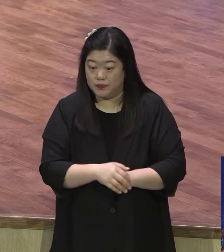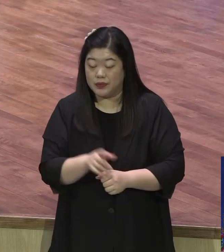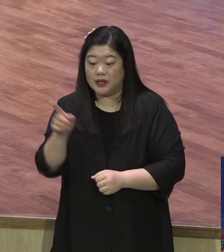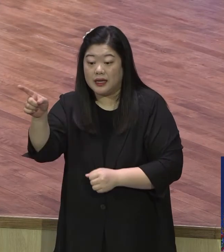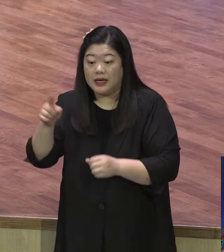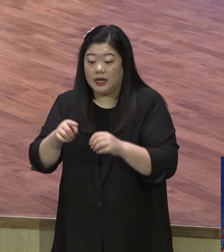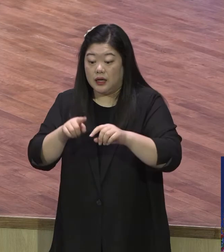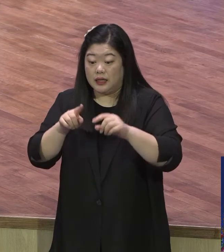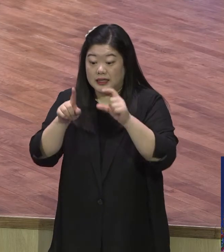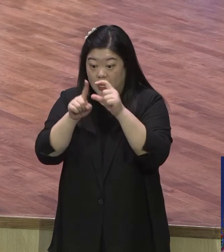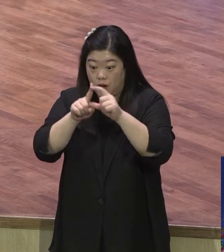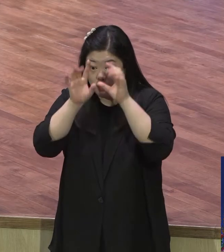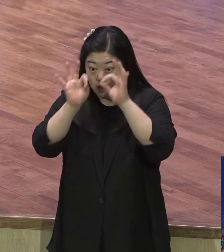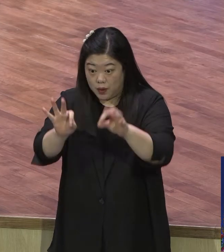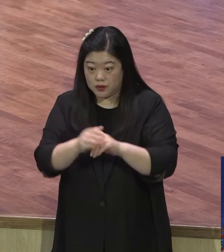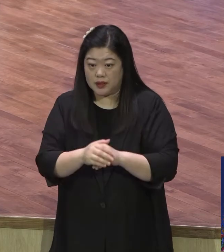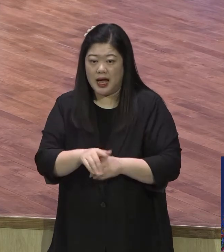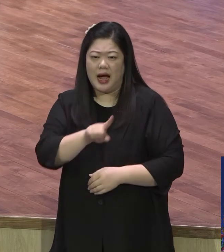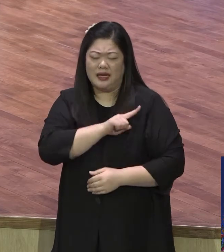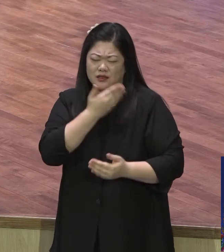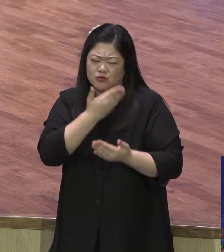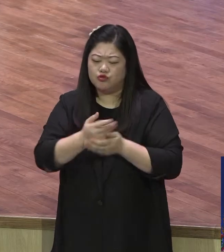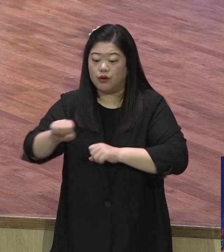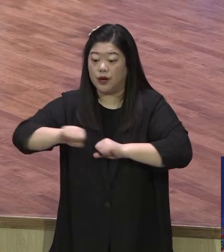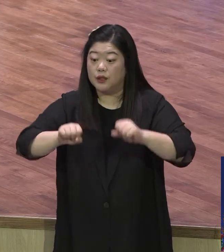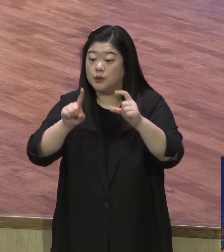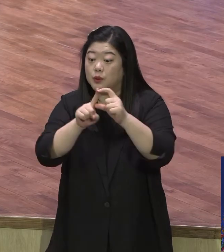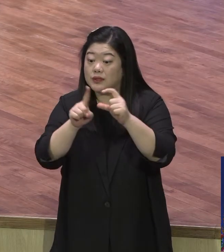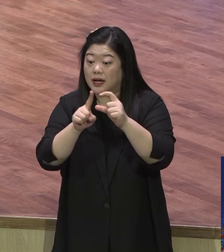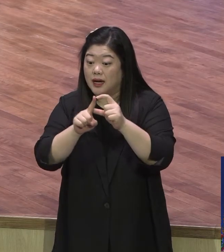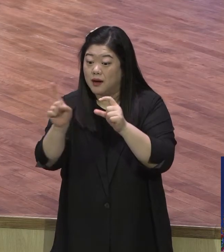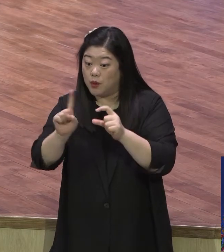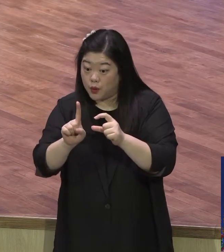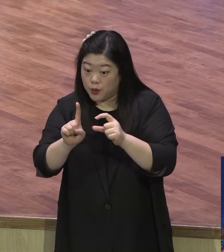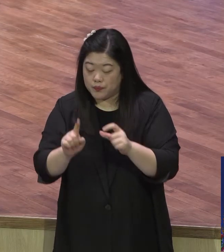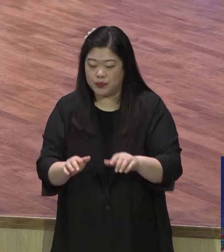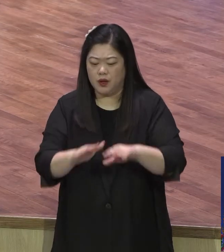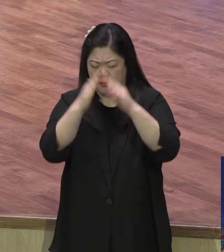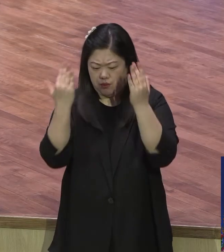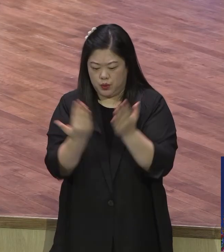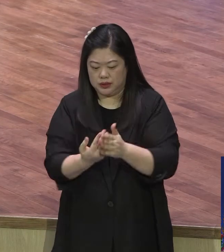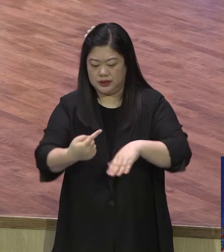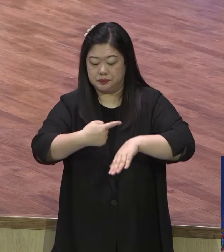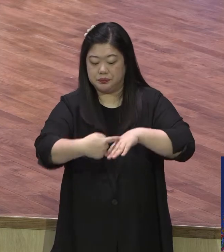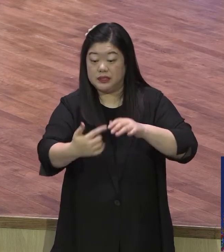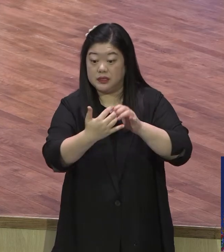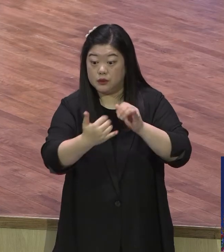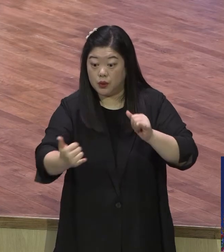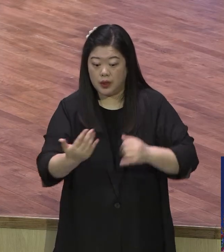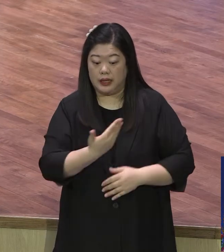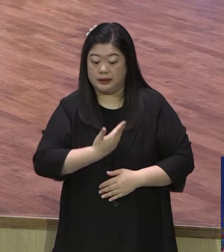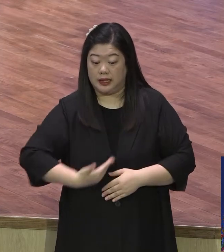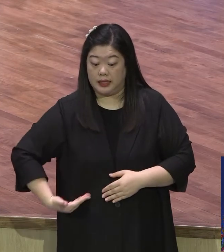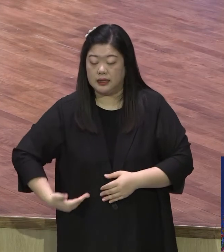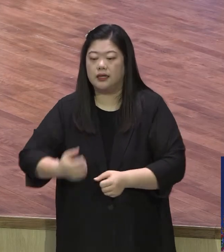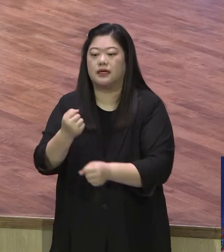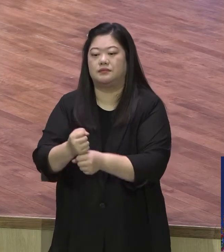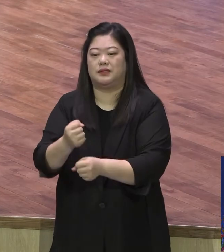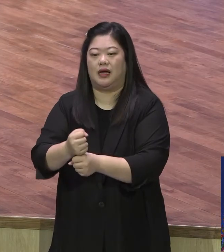표현 중에서 메인 동사가 그것이 뭐냐 바로 모든 민족을 제자로